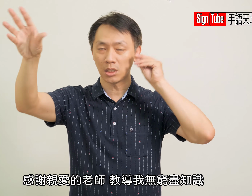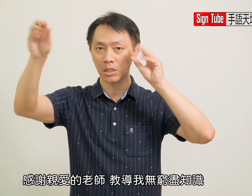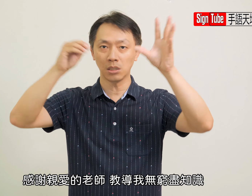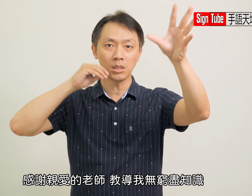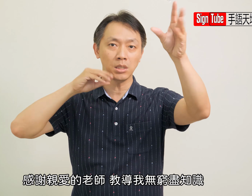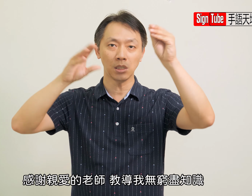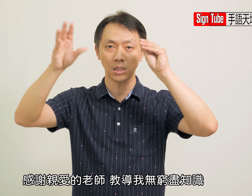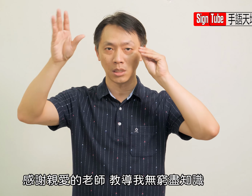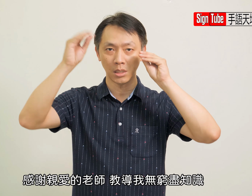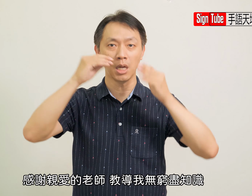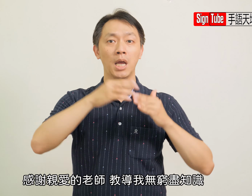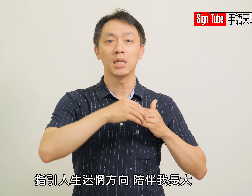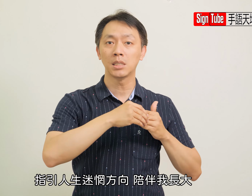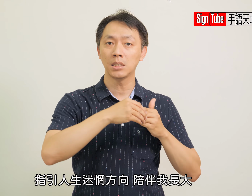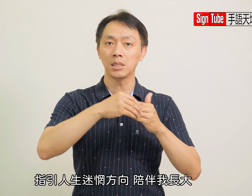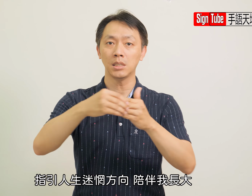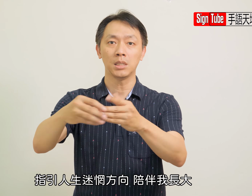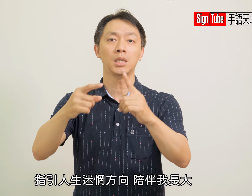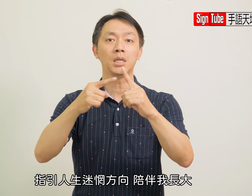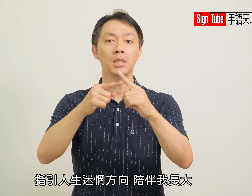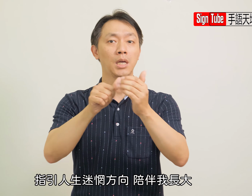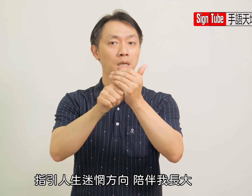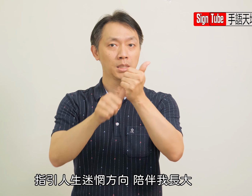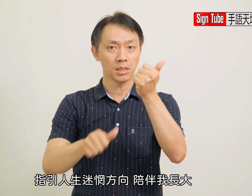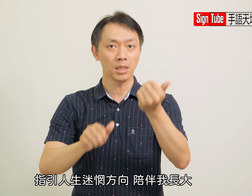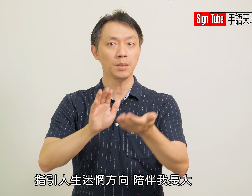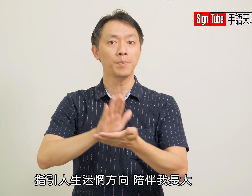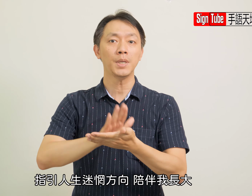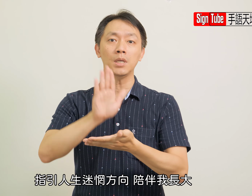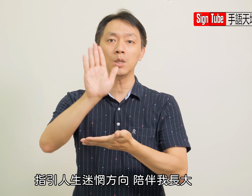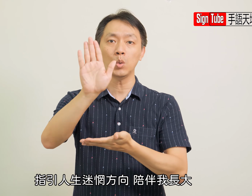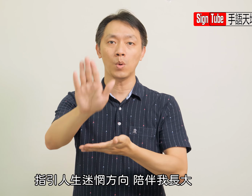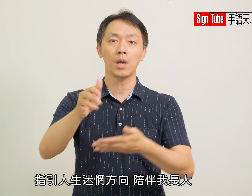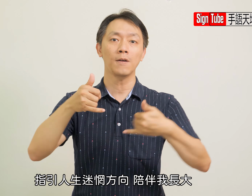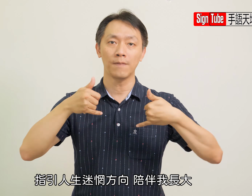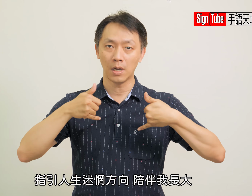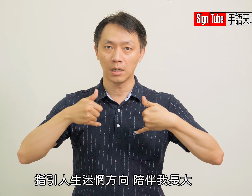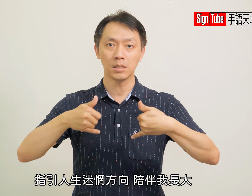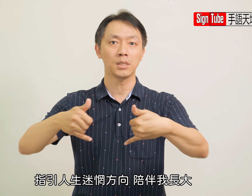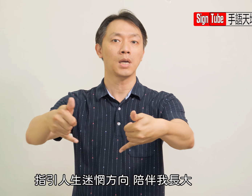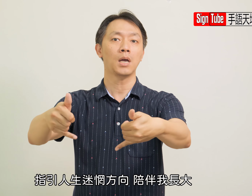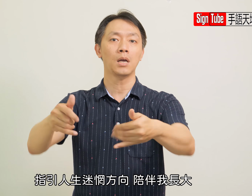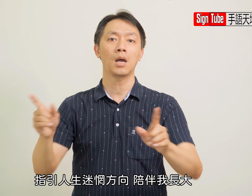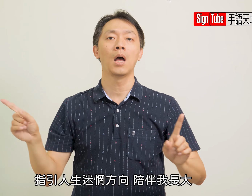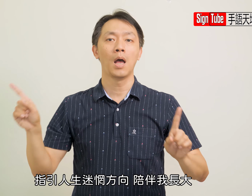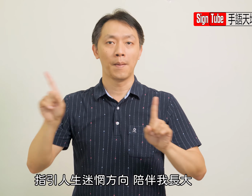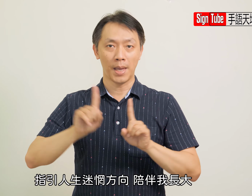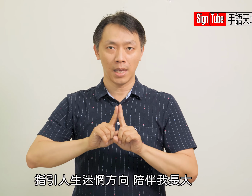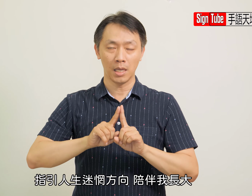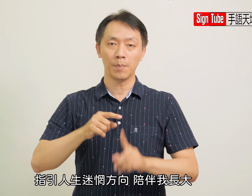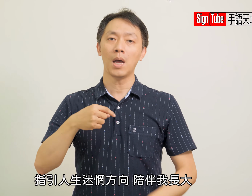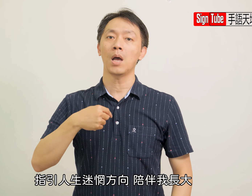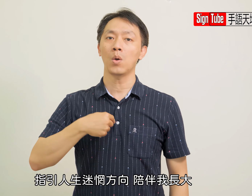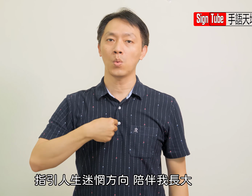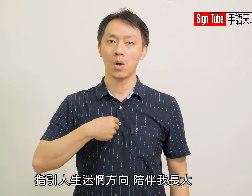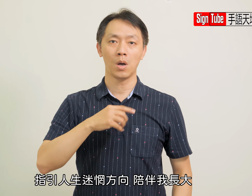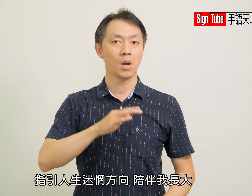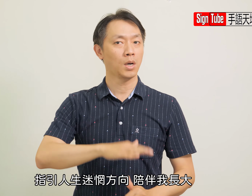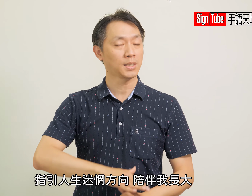识，指引人生迷惘方向，陪伴我长